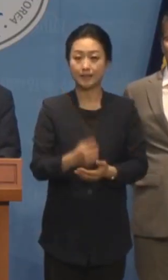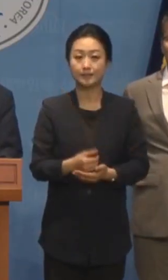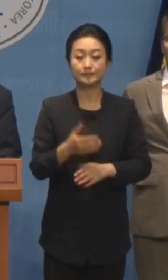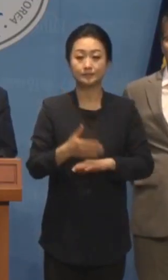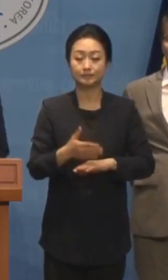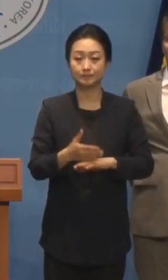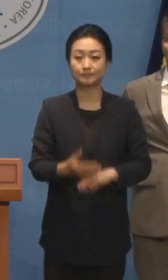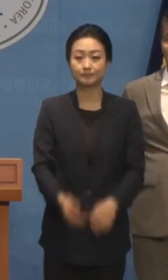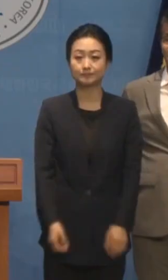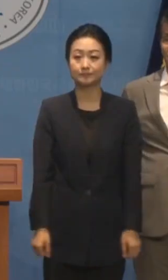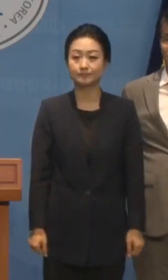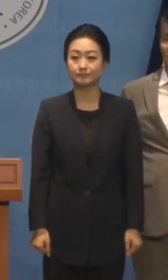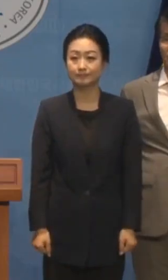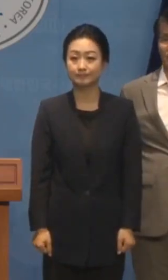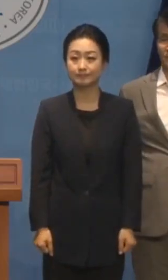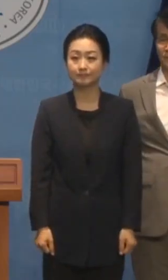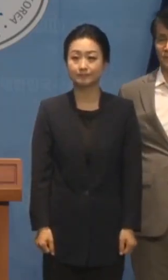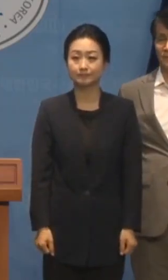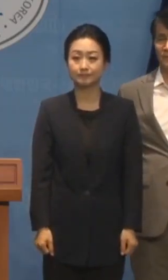감사합니다.